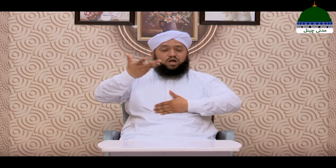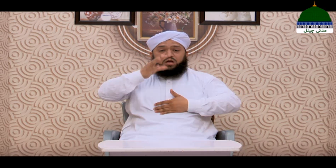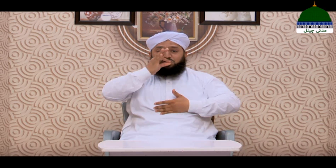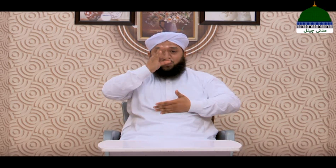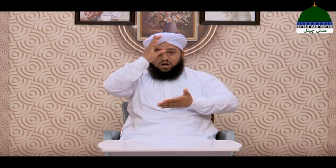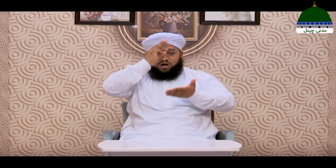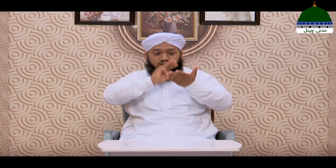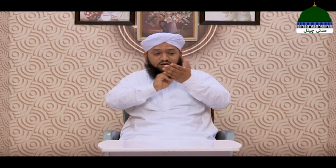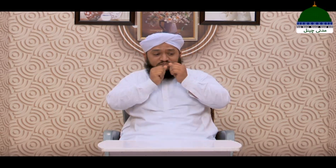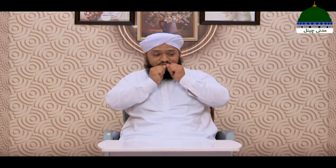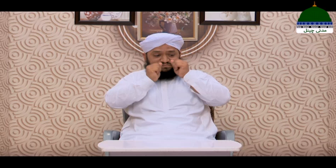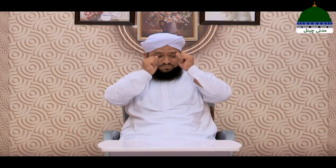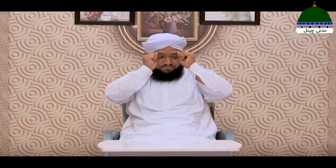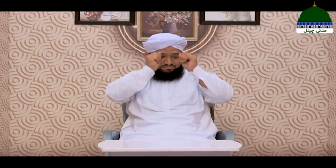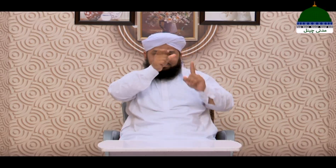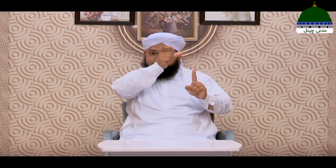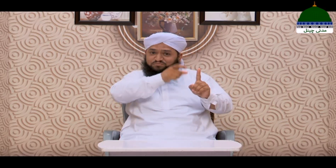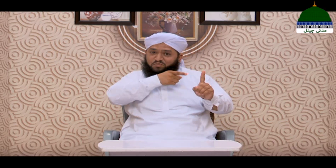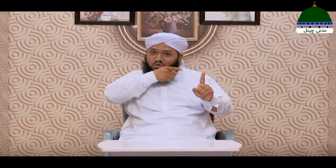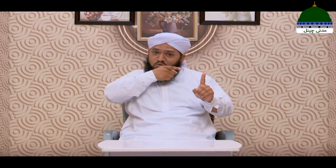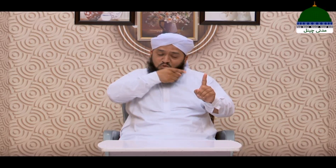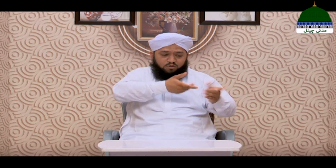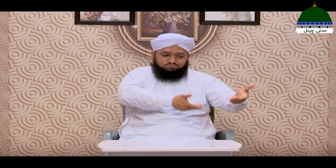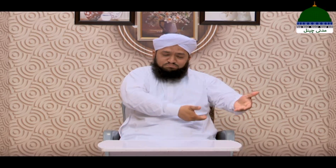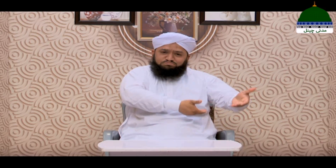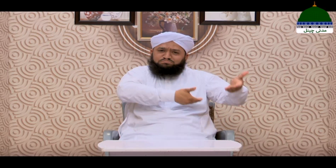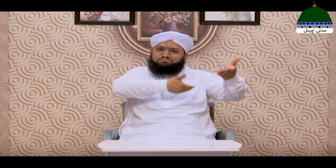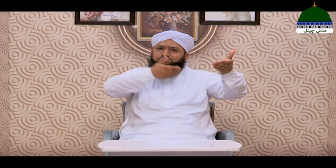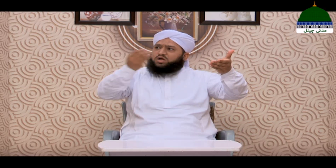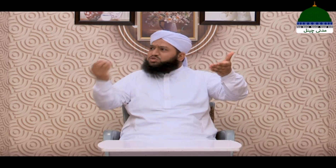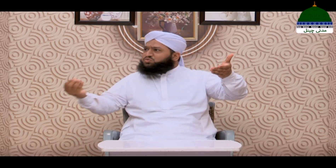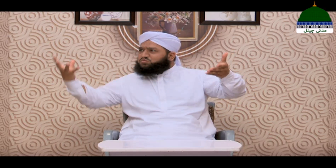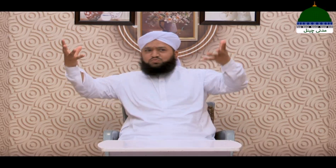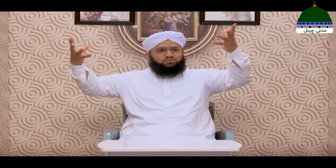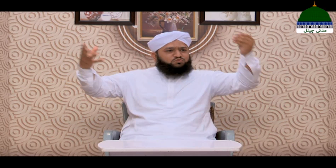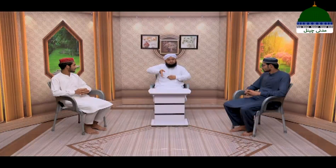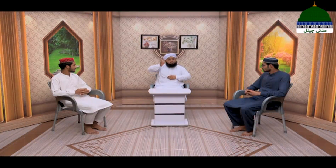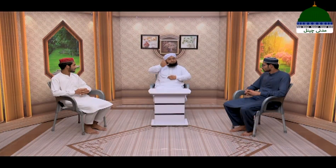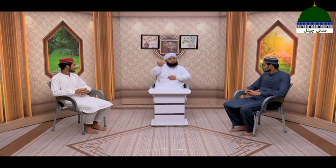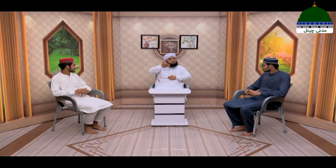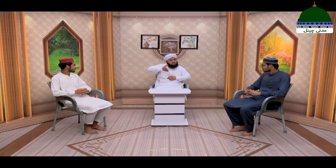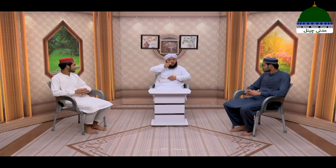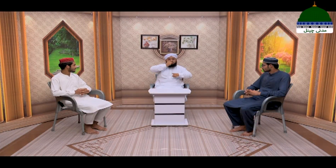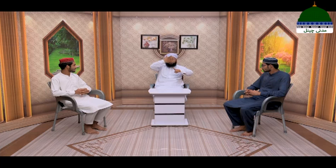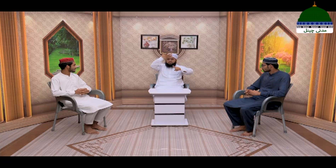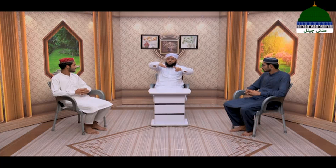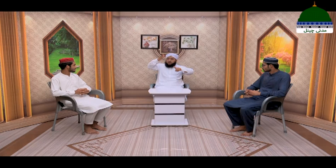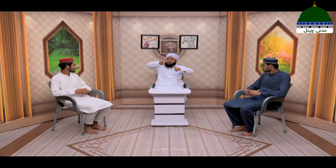محمد صلی اللہ علیہ وآلہ وسلم کو مشرق و مغرب میں سیر کراؤ۔ اور ان کو سمندروں کی بھی سیر